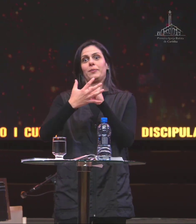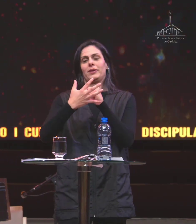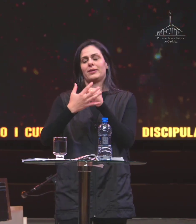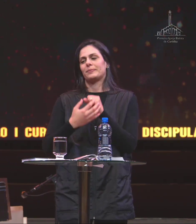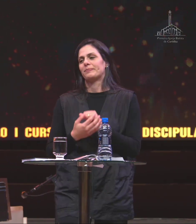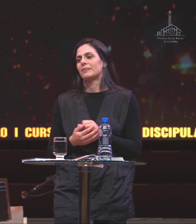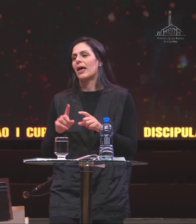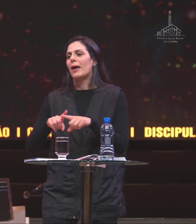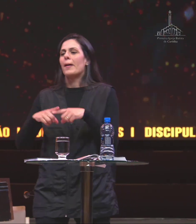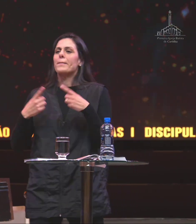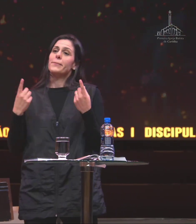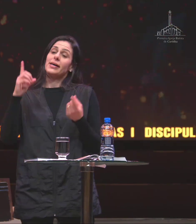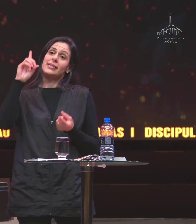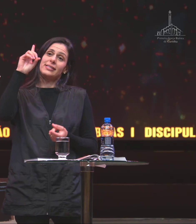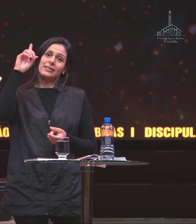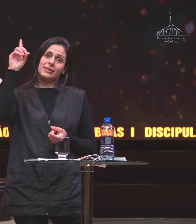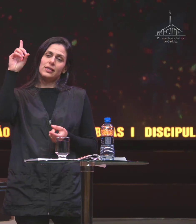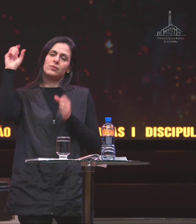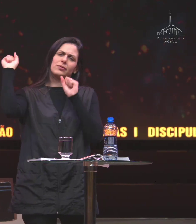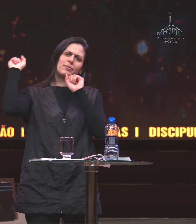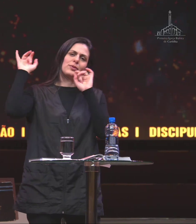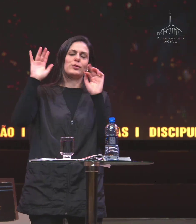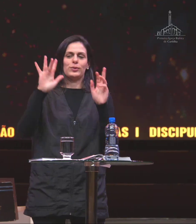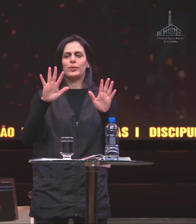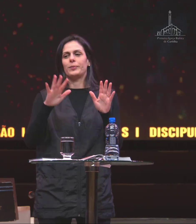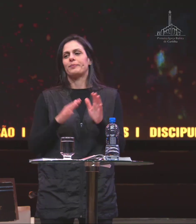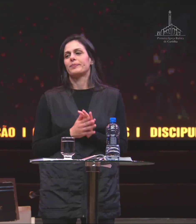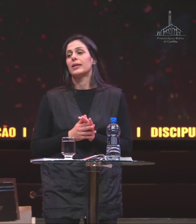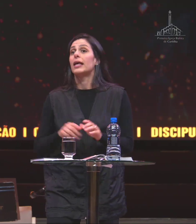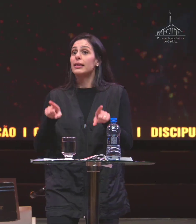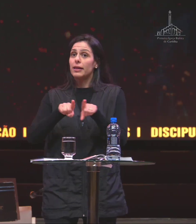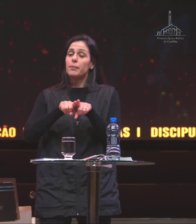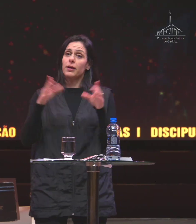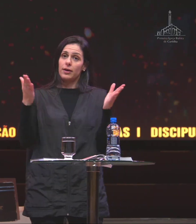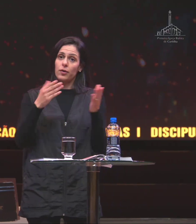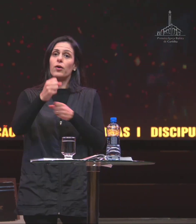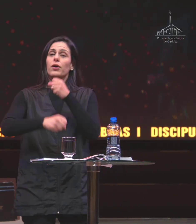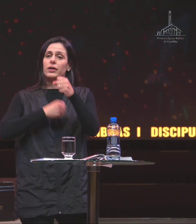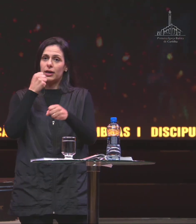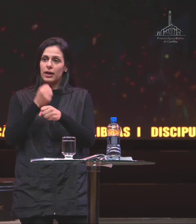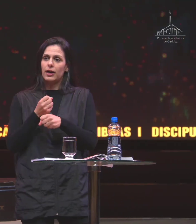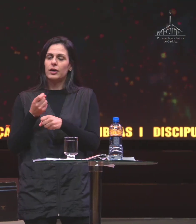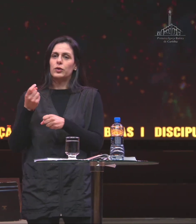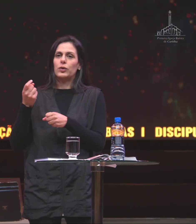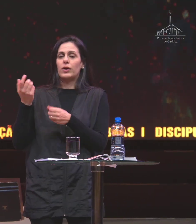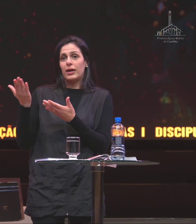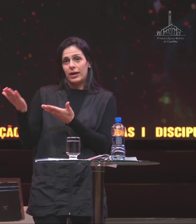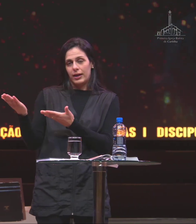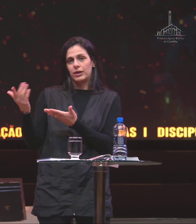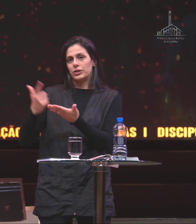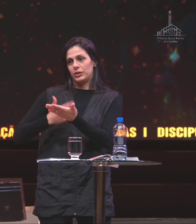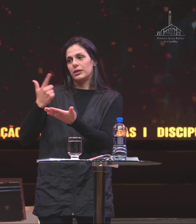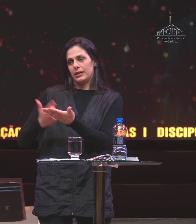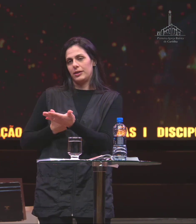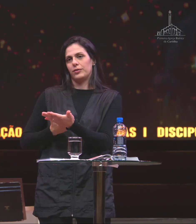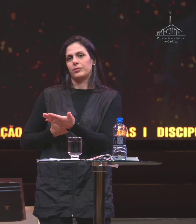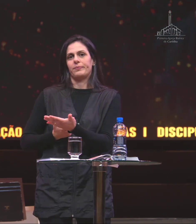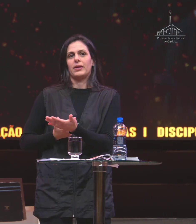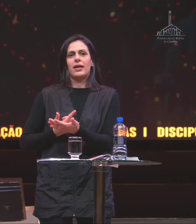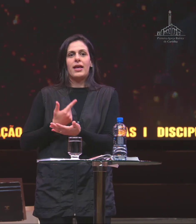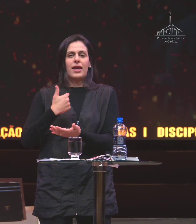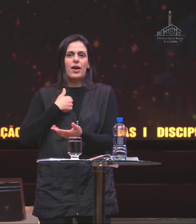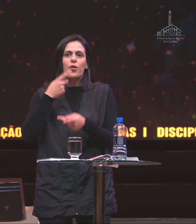Né? A pessoa que... E comecei a orar sobre o assunto. E muitas coisas daí começaram a passar pela minha mente.